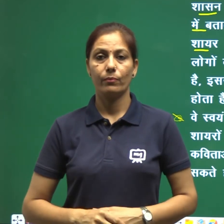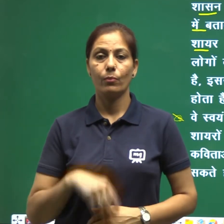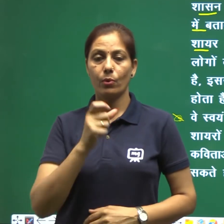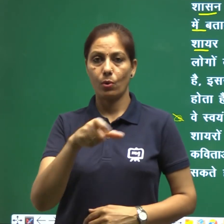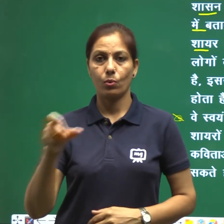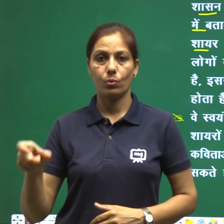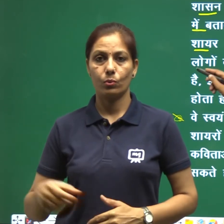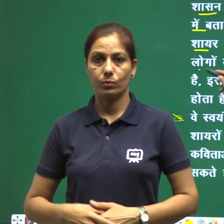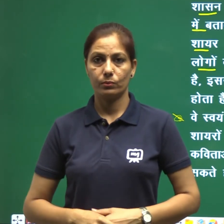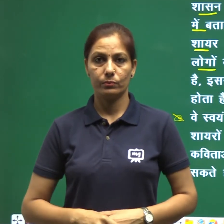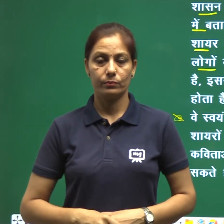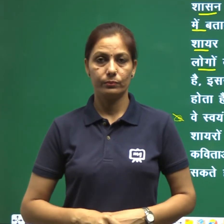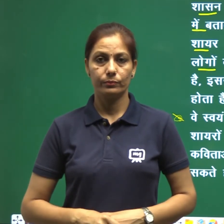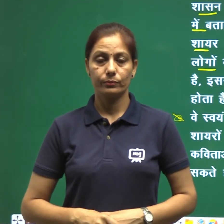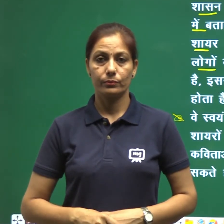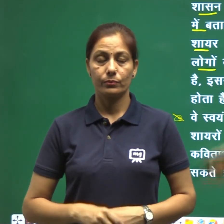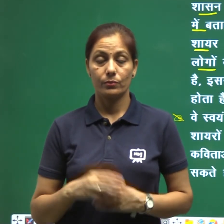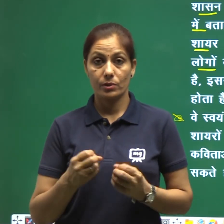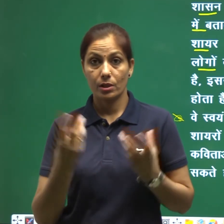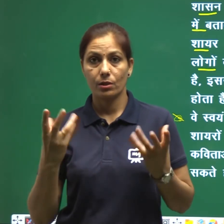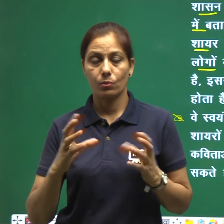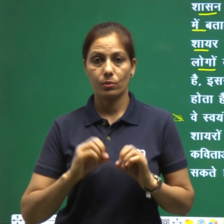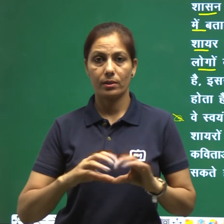लोगों को जागरूक करता है।